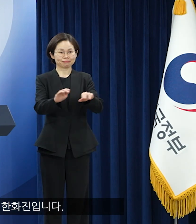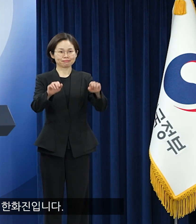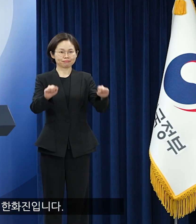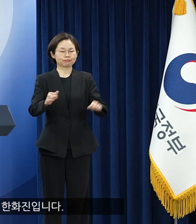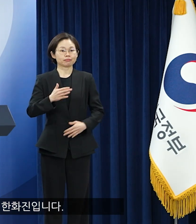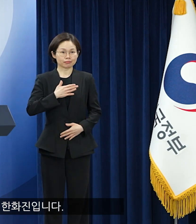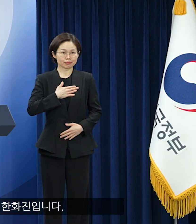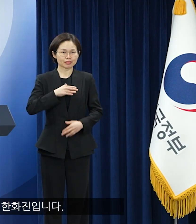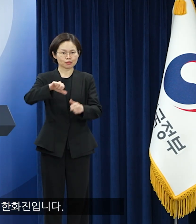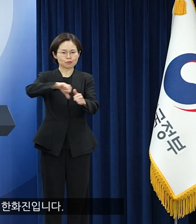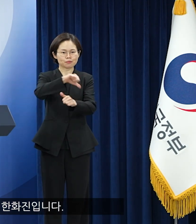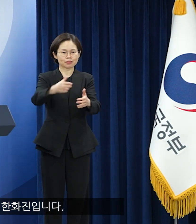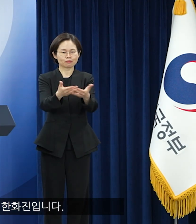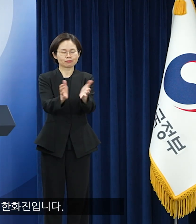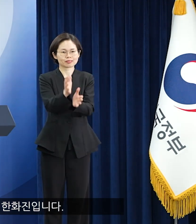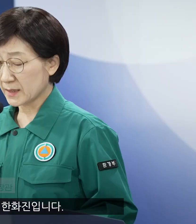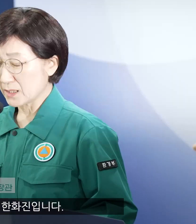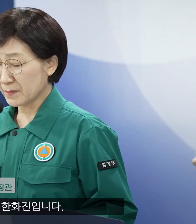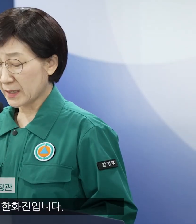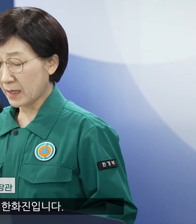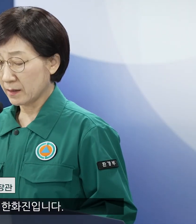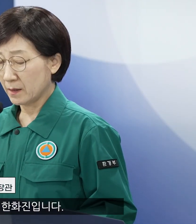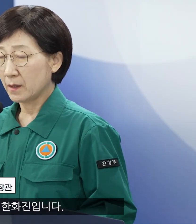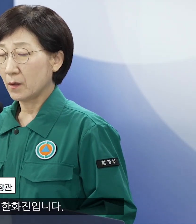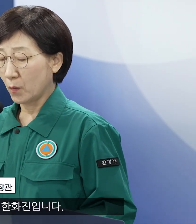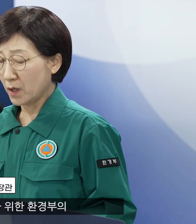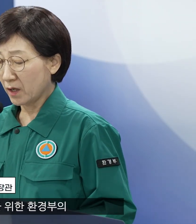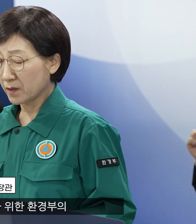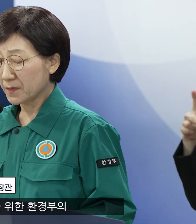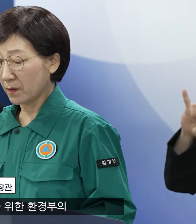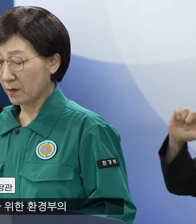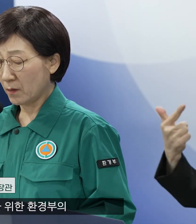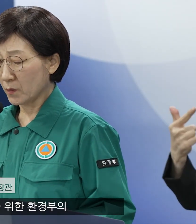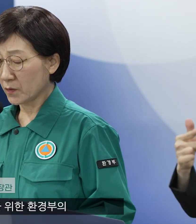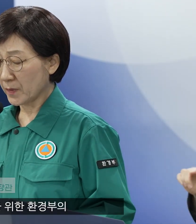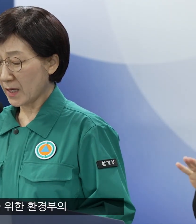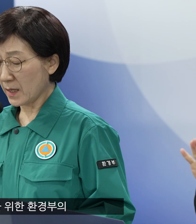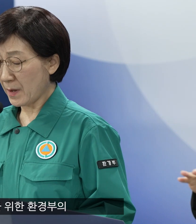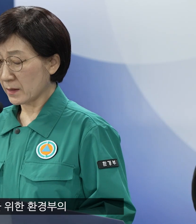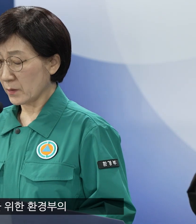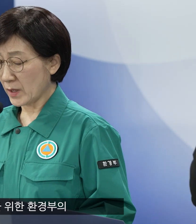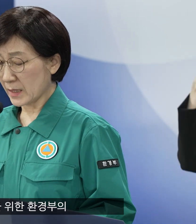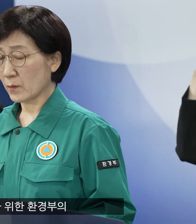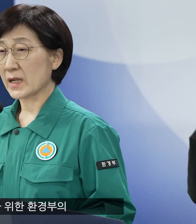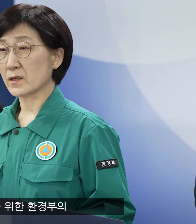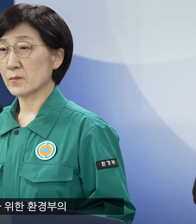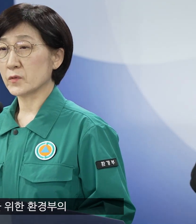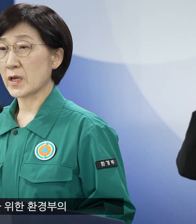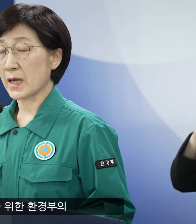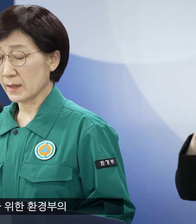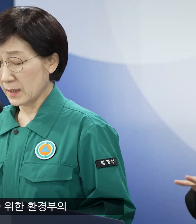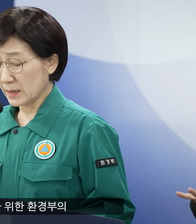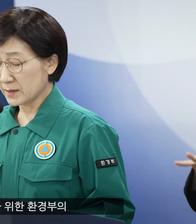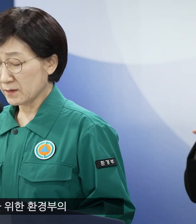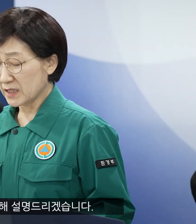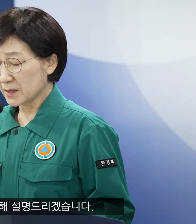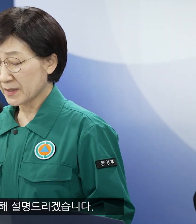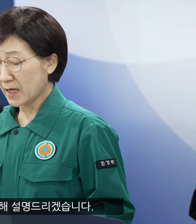네, 안녕하십니까. 환경부 장관 한화진입니다. 올 여름철 홍수 피해 예방을 위한